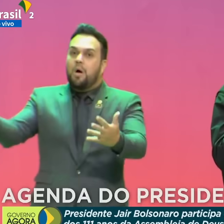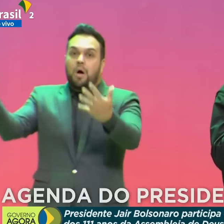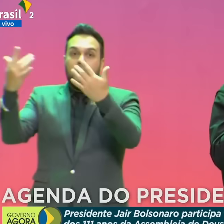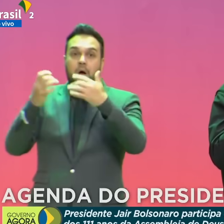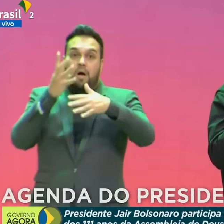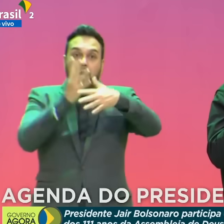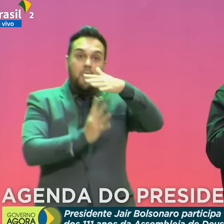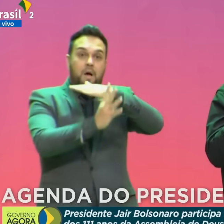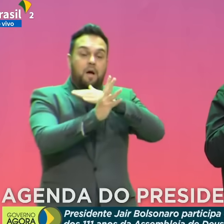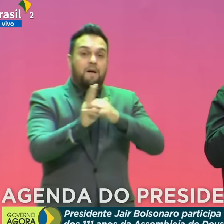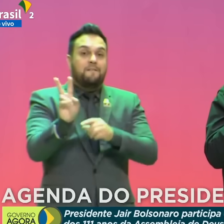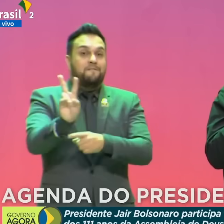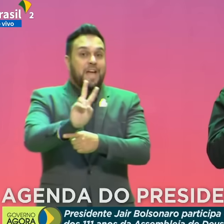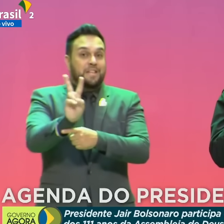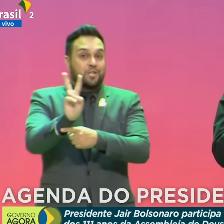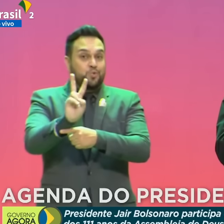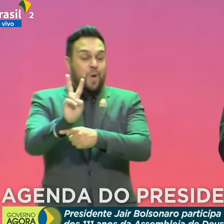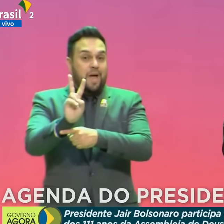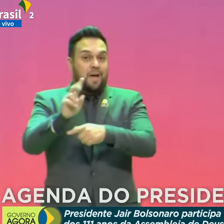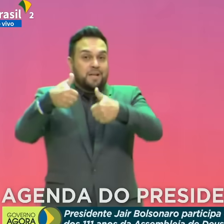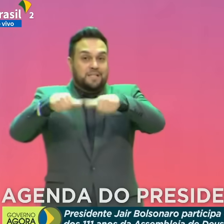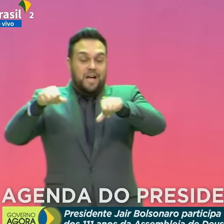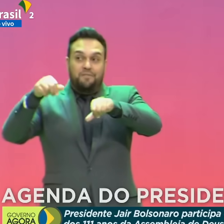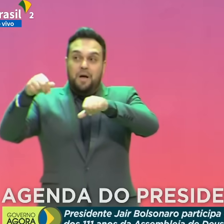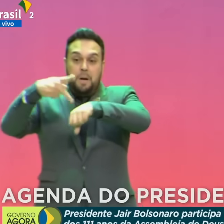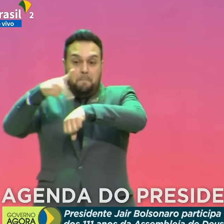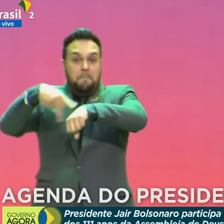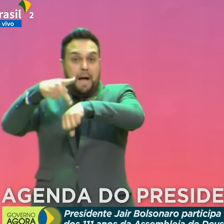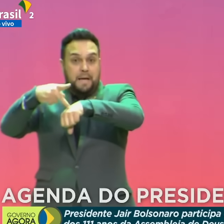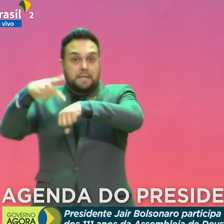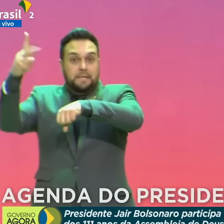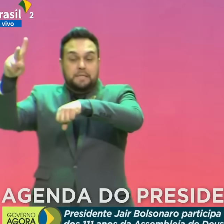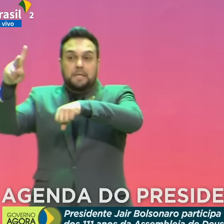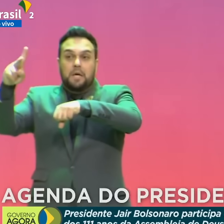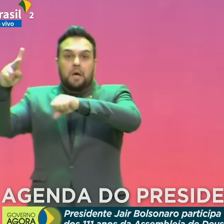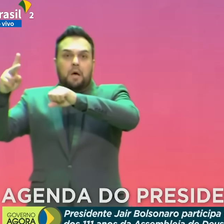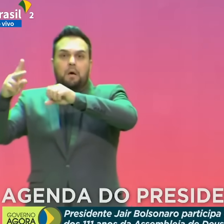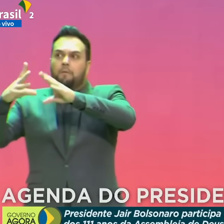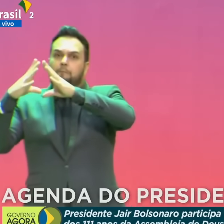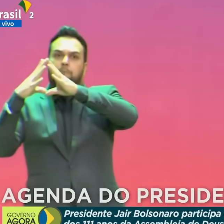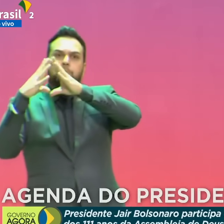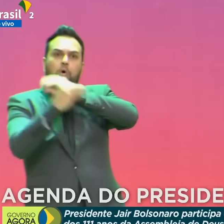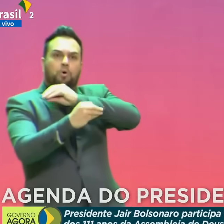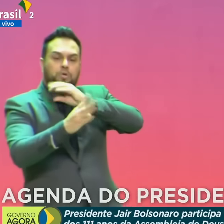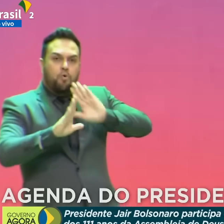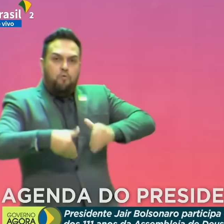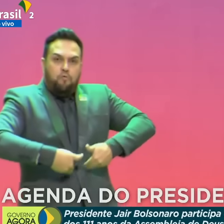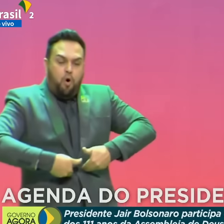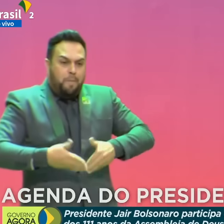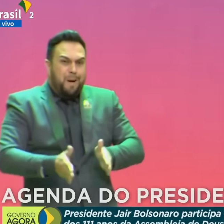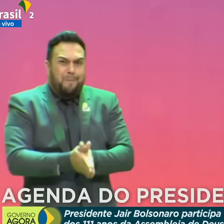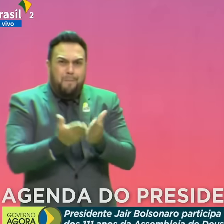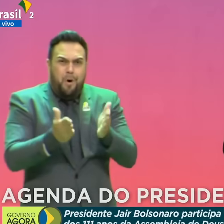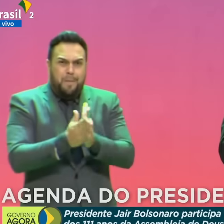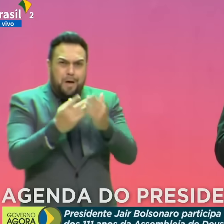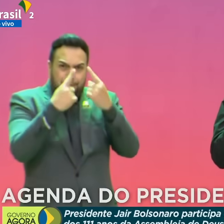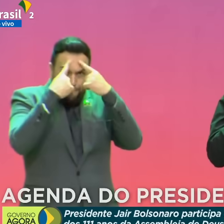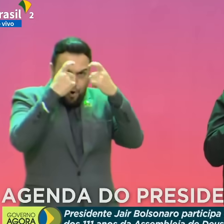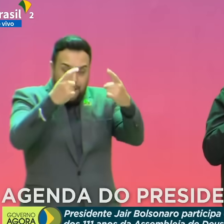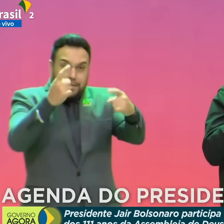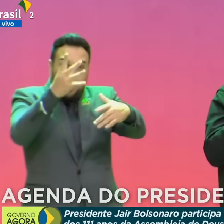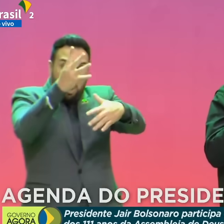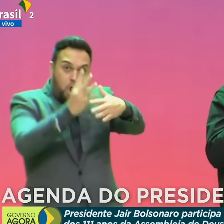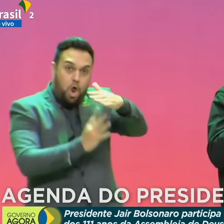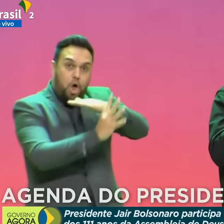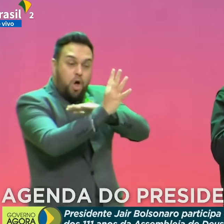fugindo do seu país, fugindo da fome, da miséria e da violência. E olha